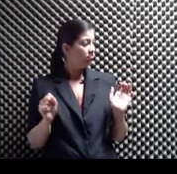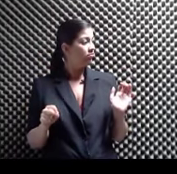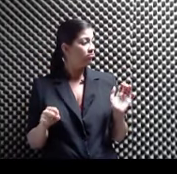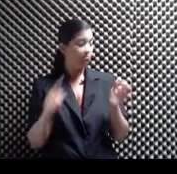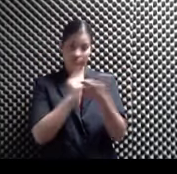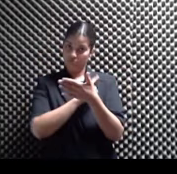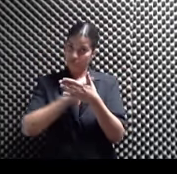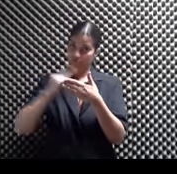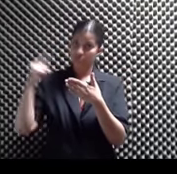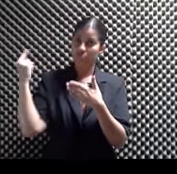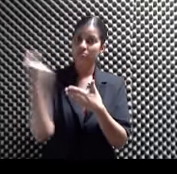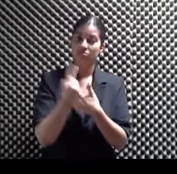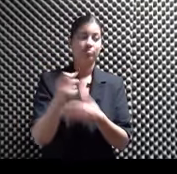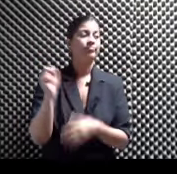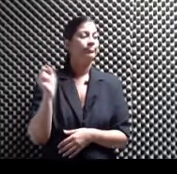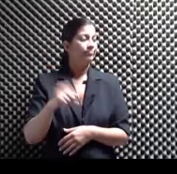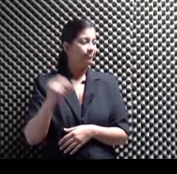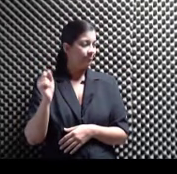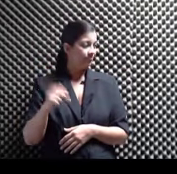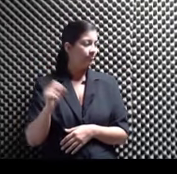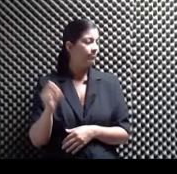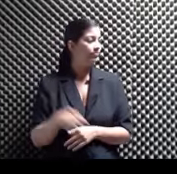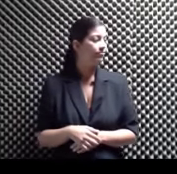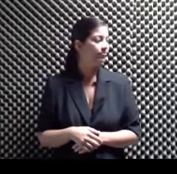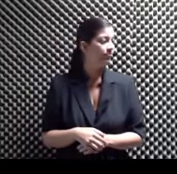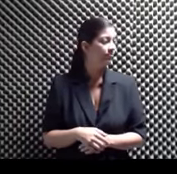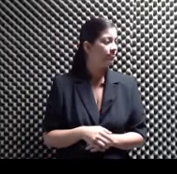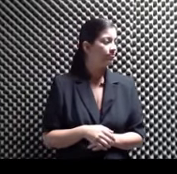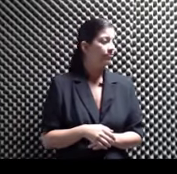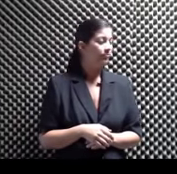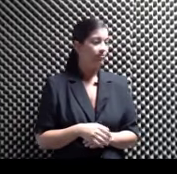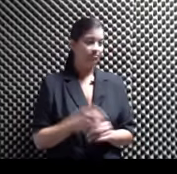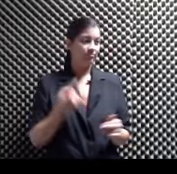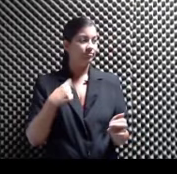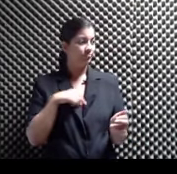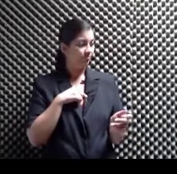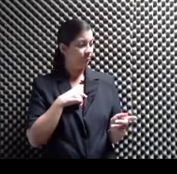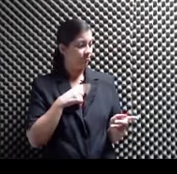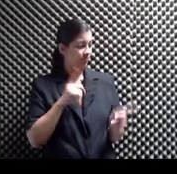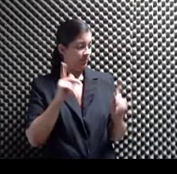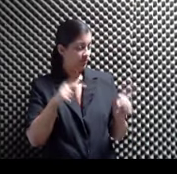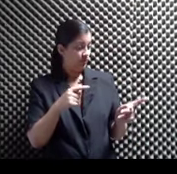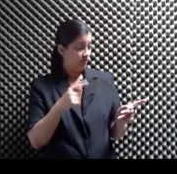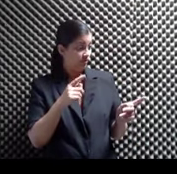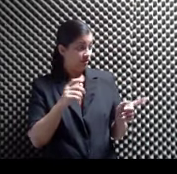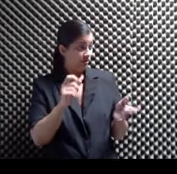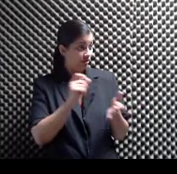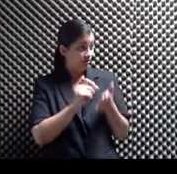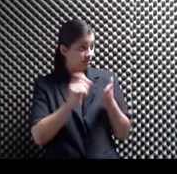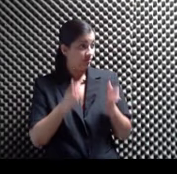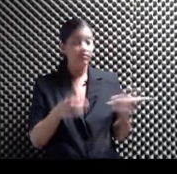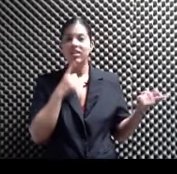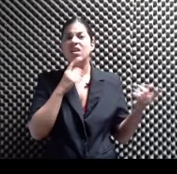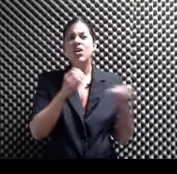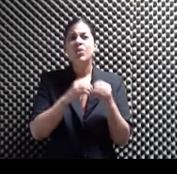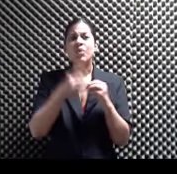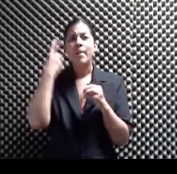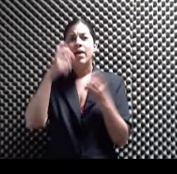Sí, exactamente. Tuvimos acá al que hizo la pieza, ¿no? Exactamente. Wow. Oye, los teléfonos